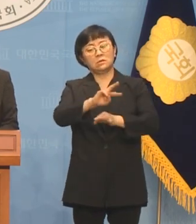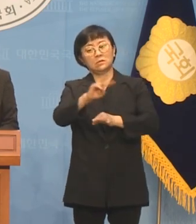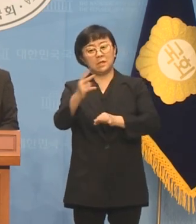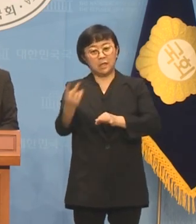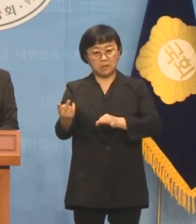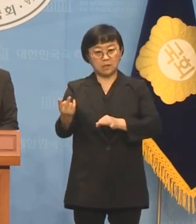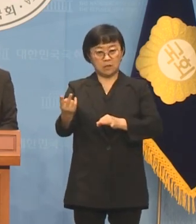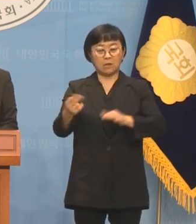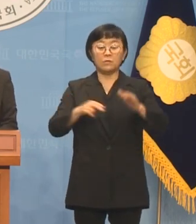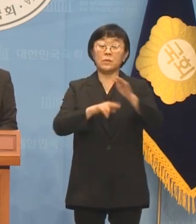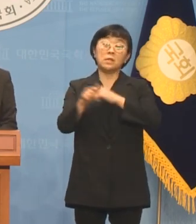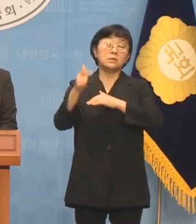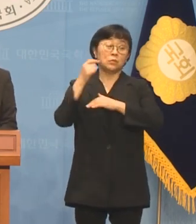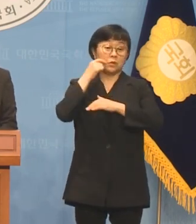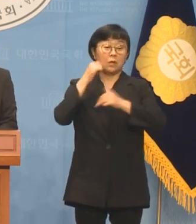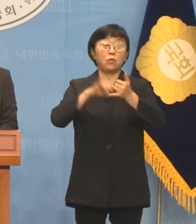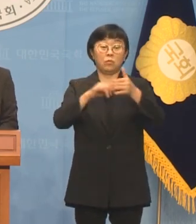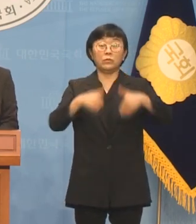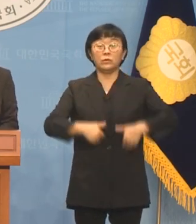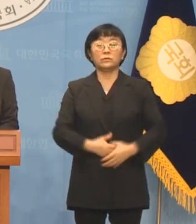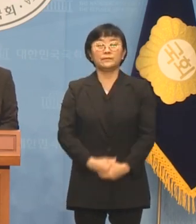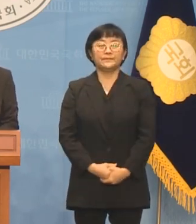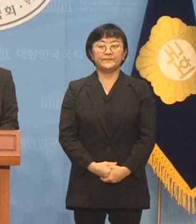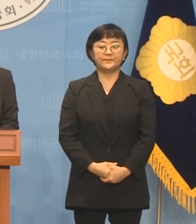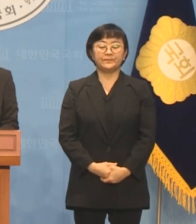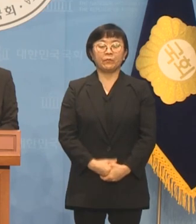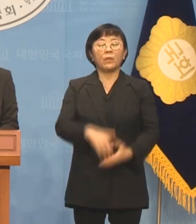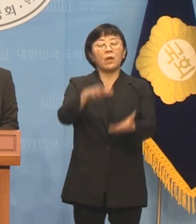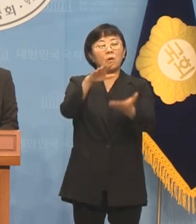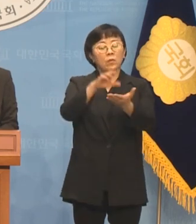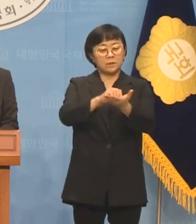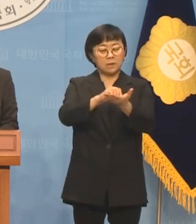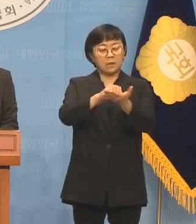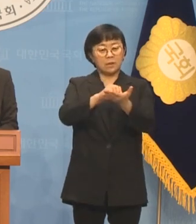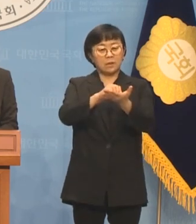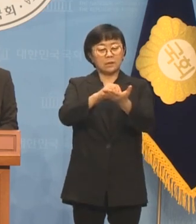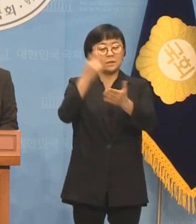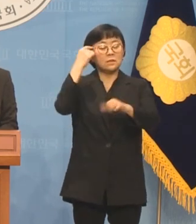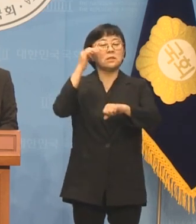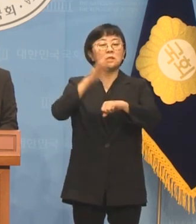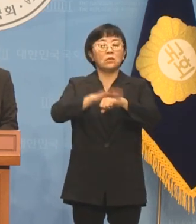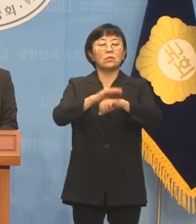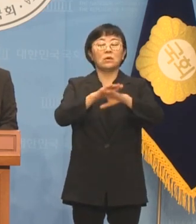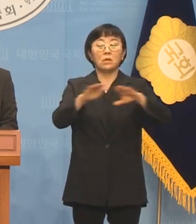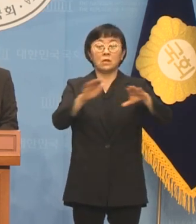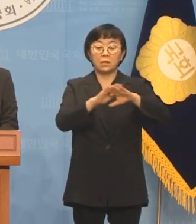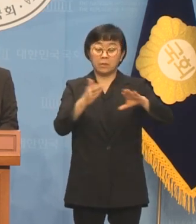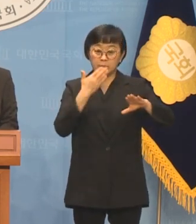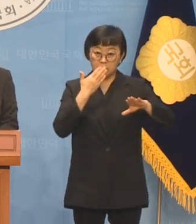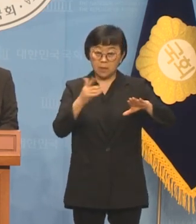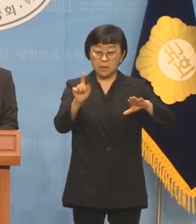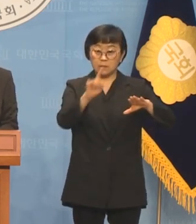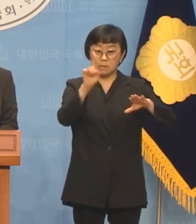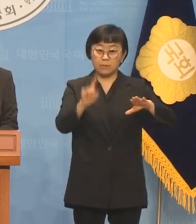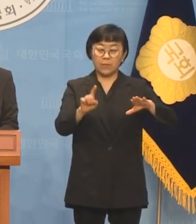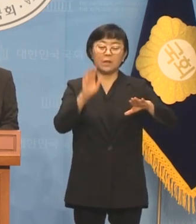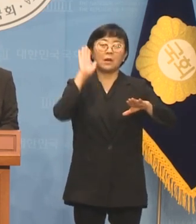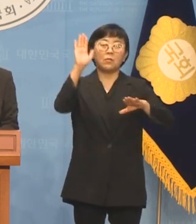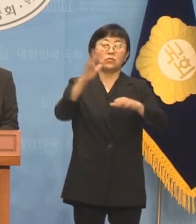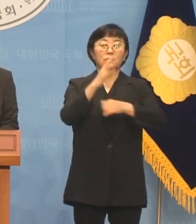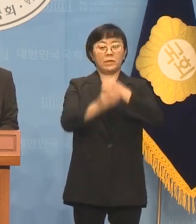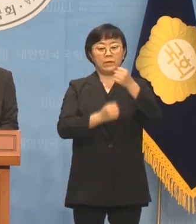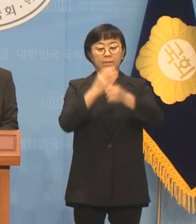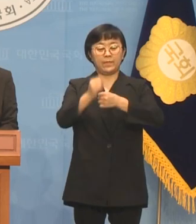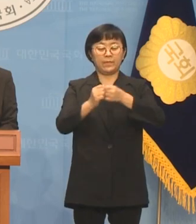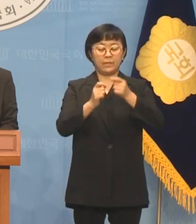수 없는 과제입니다. 이 과제를 어떻게 슬기롭게 풀어내느냐에 따라 향후 몇 년,